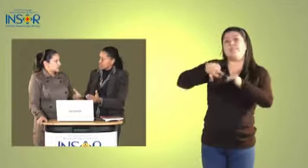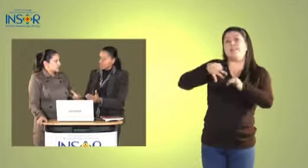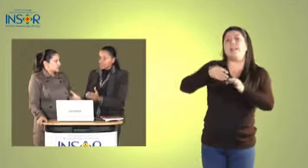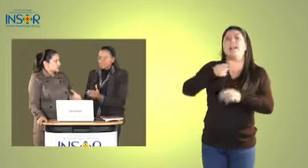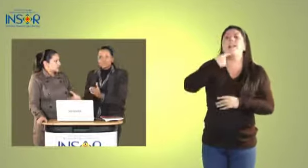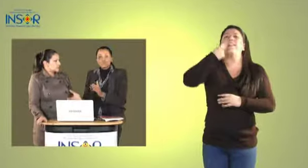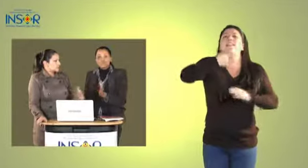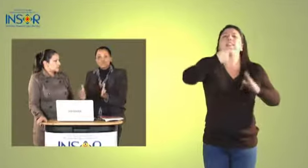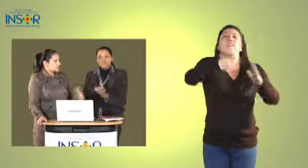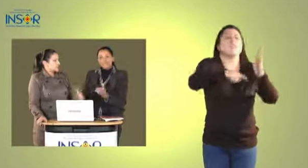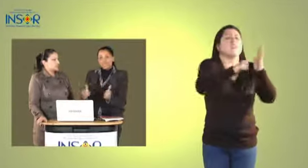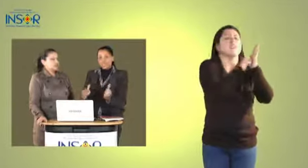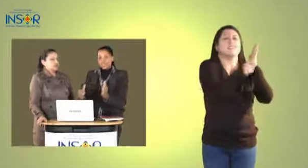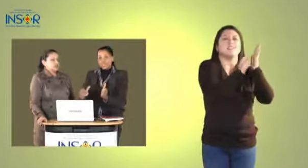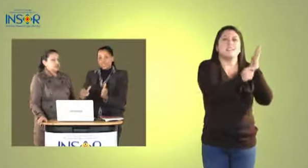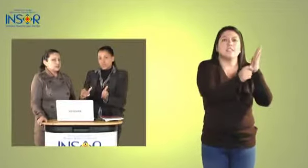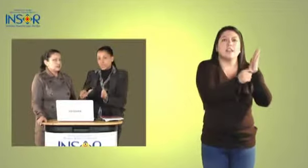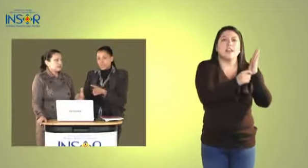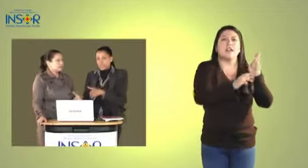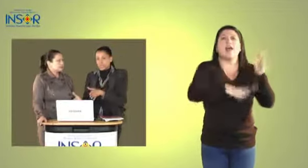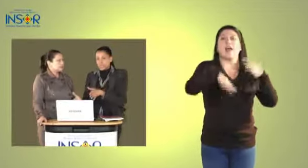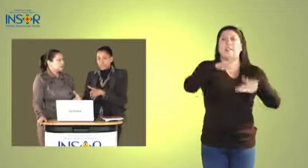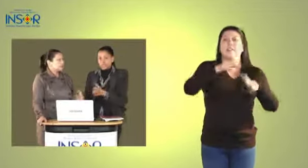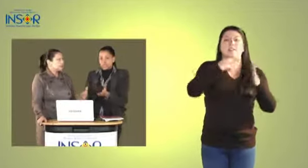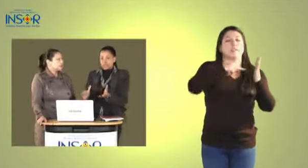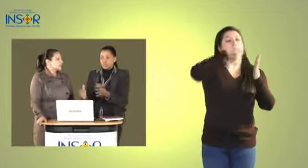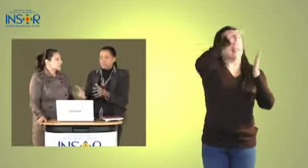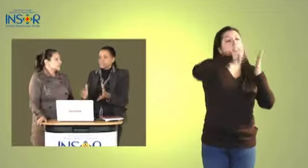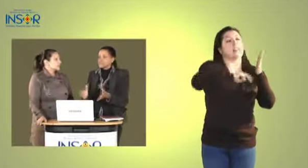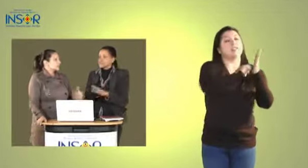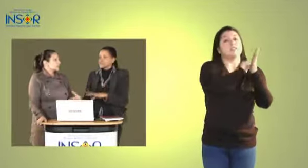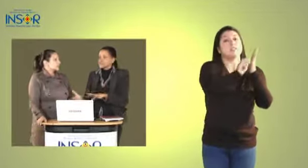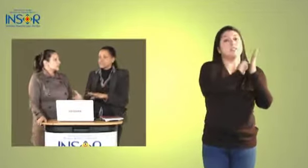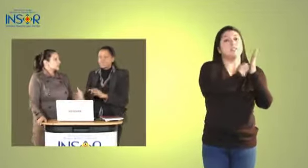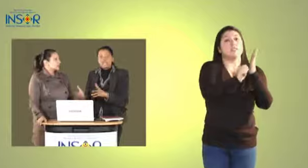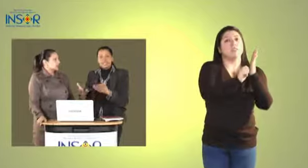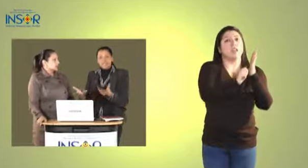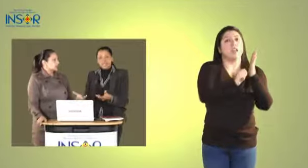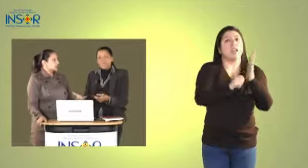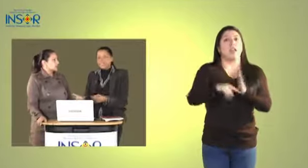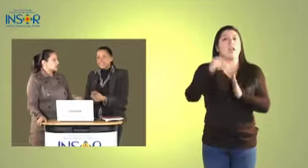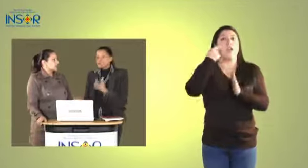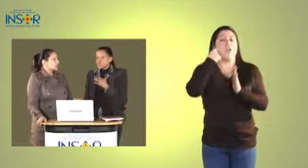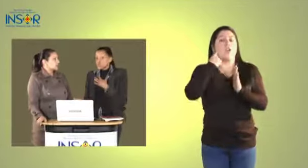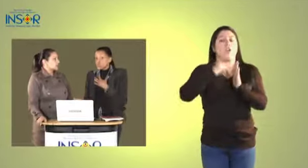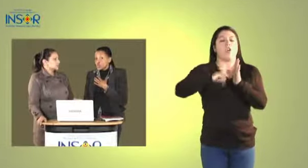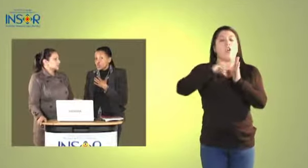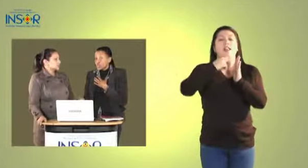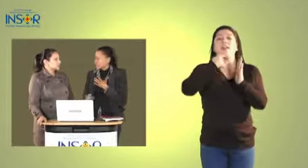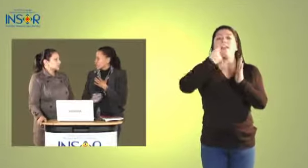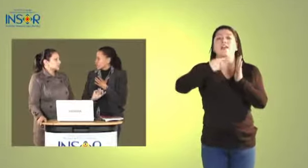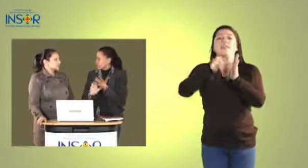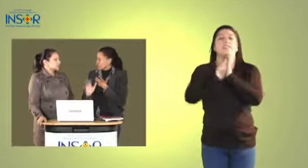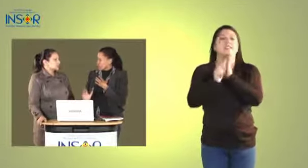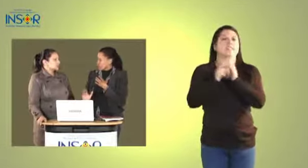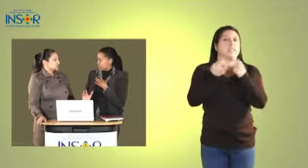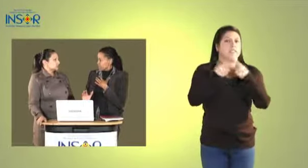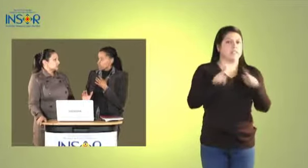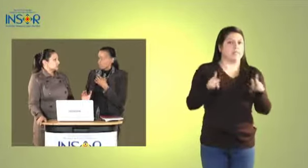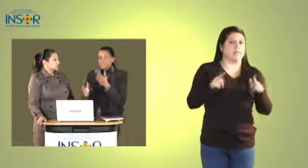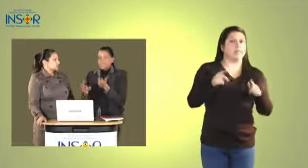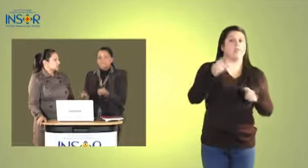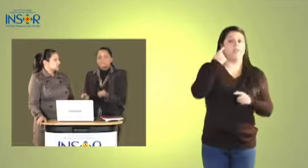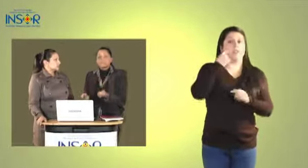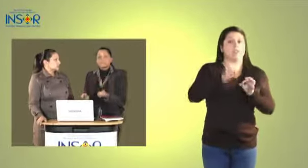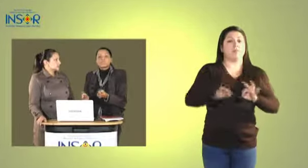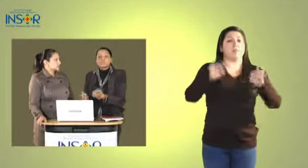porque pues a veces nosotros hablamos de lectoescritura y lengua escrita, entonces puede haber una confusión y es importante que nosotros como docentes tengamos todas las claridades